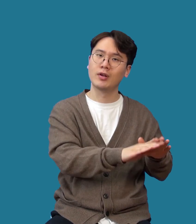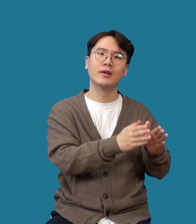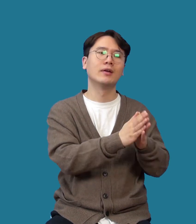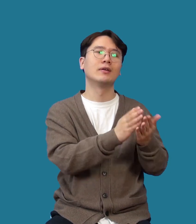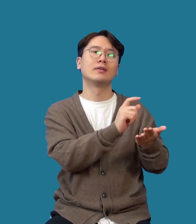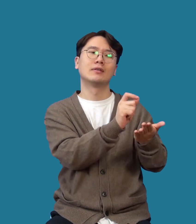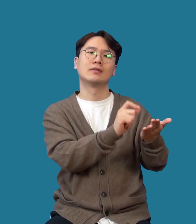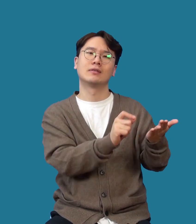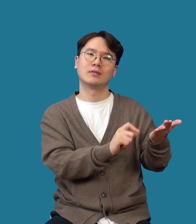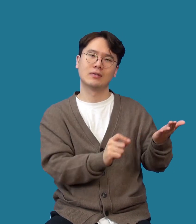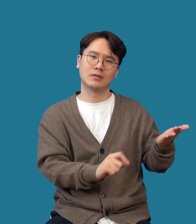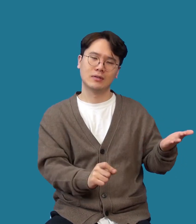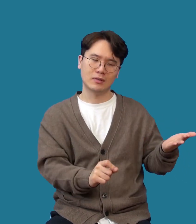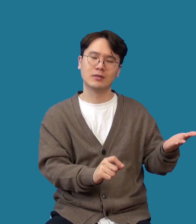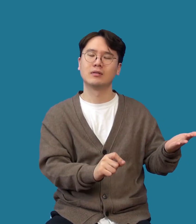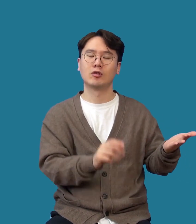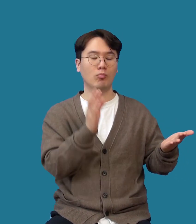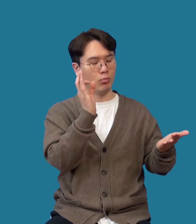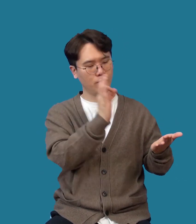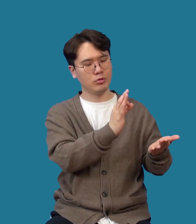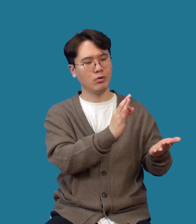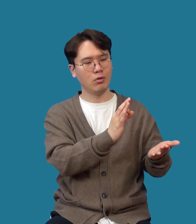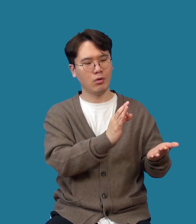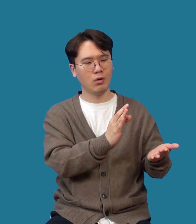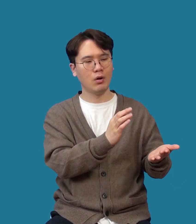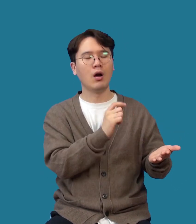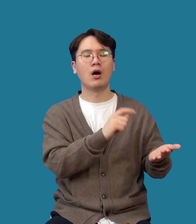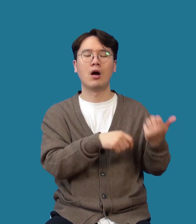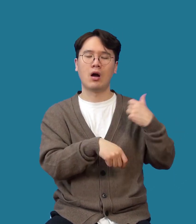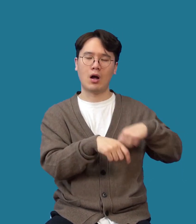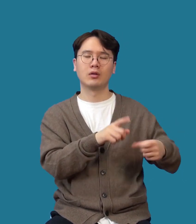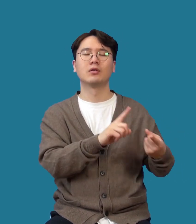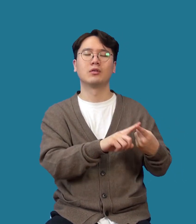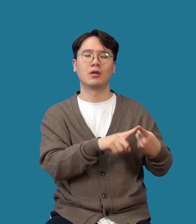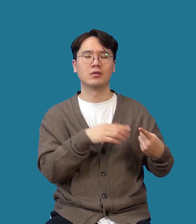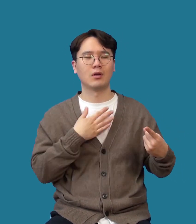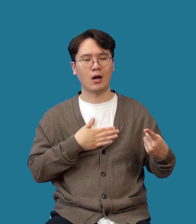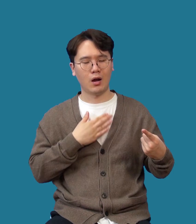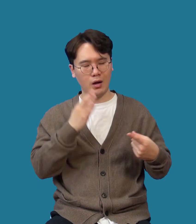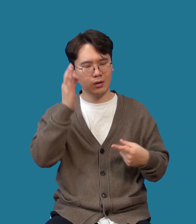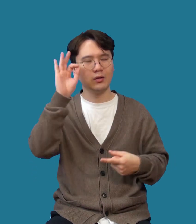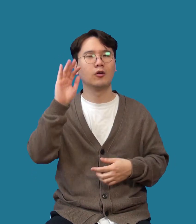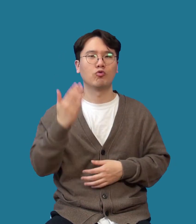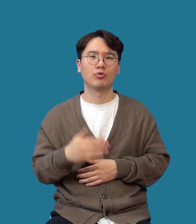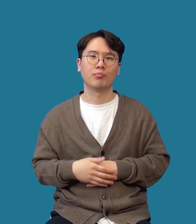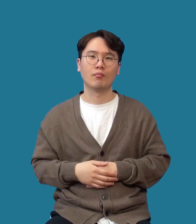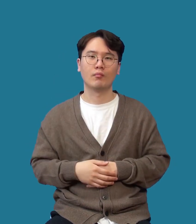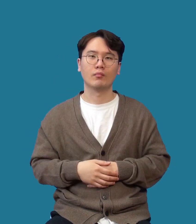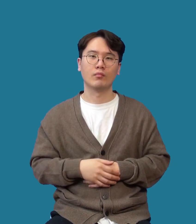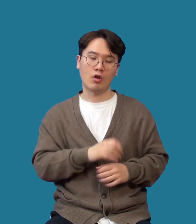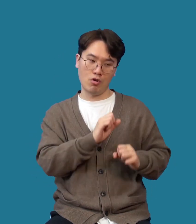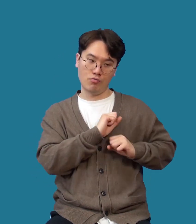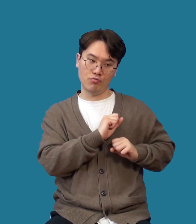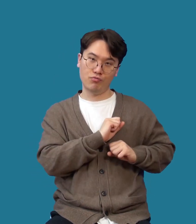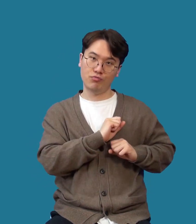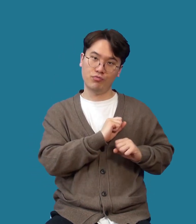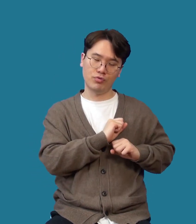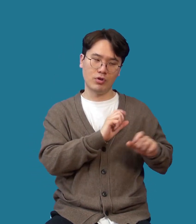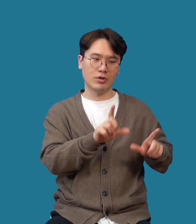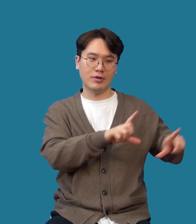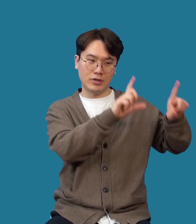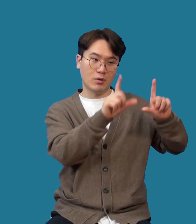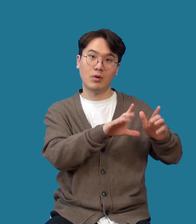못했던 사실들을 알게 되었습니다. 아들이 군 복무하면서 써놓은 일기장, 그 기도 제목